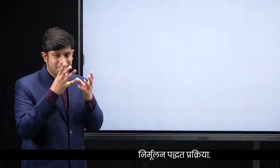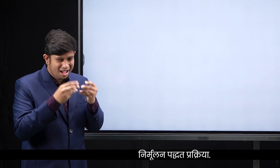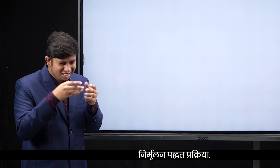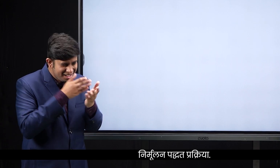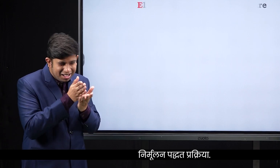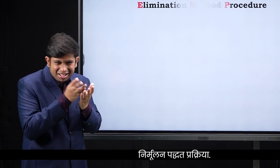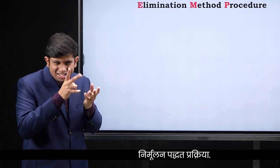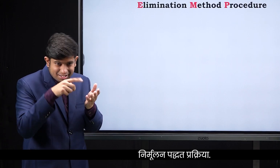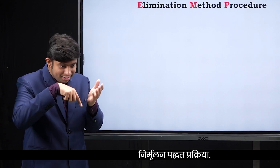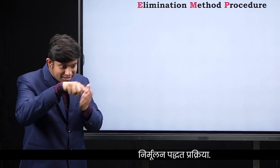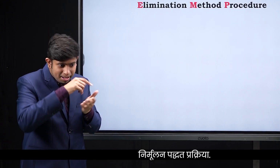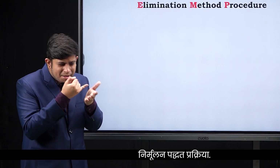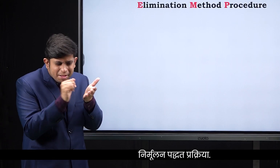निर्मूलन पद्धत प्रक्रिया.